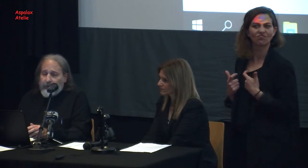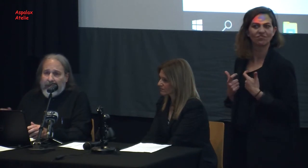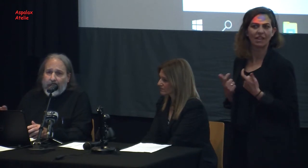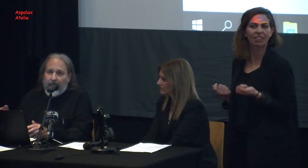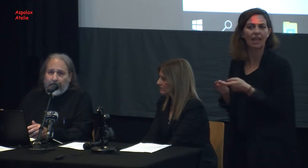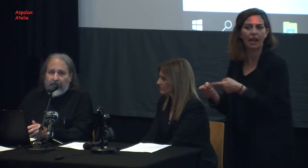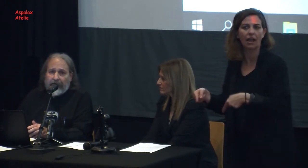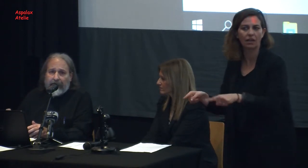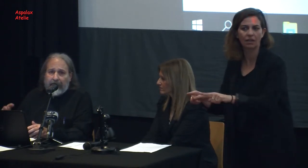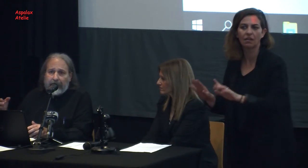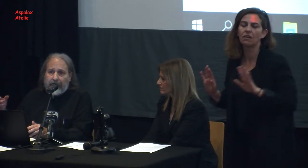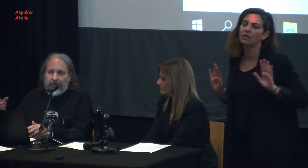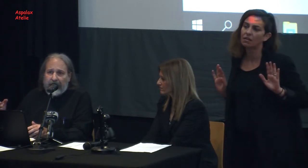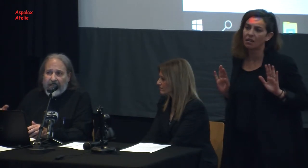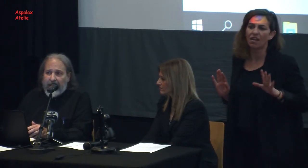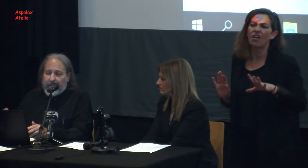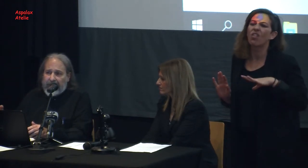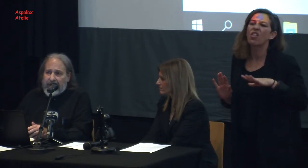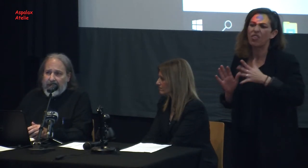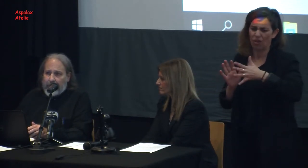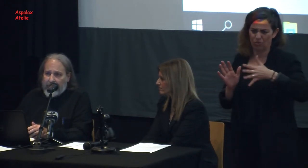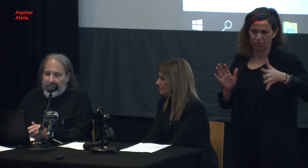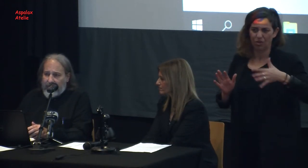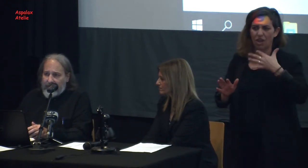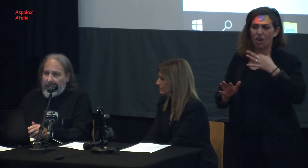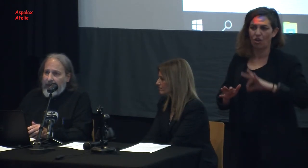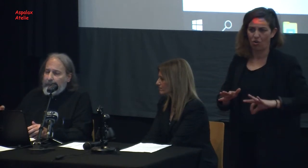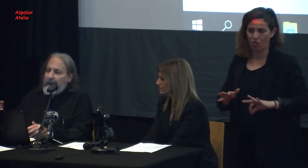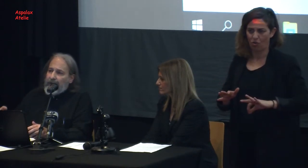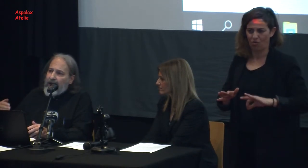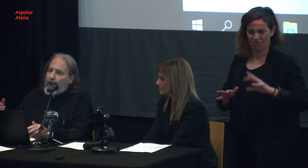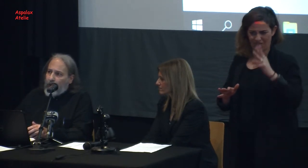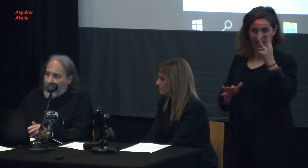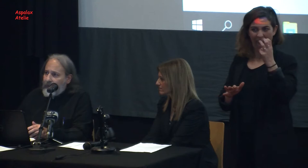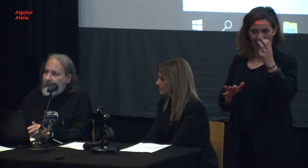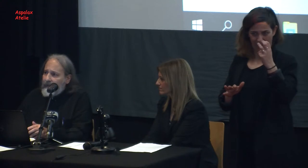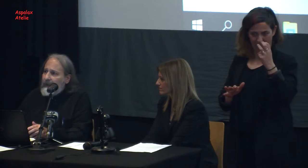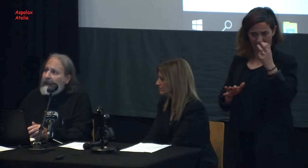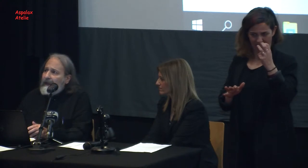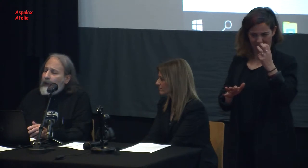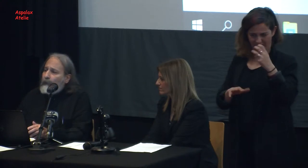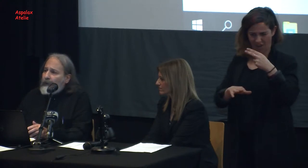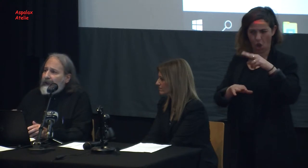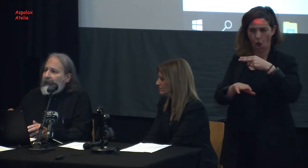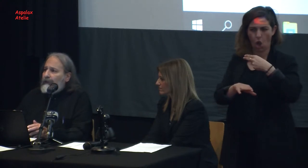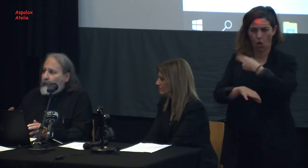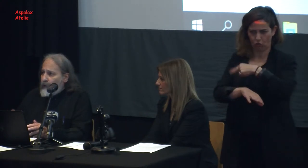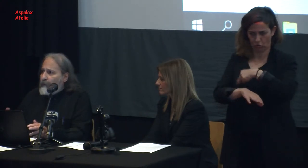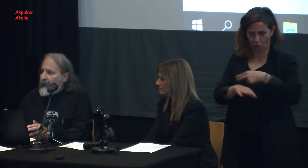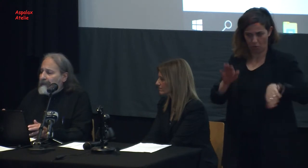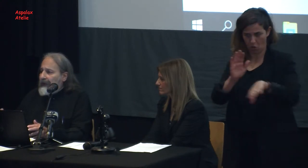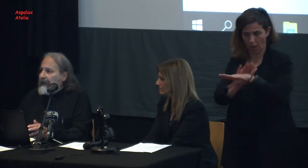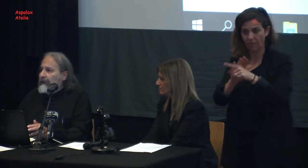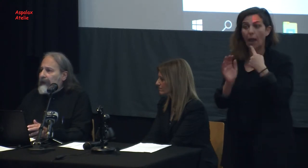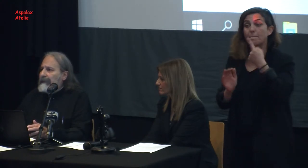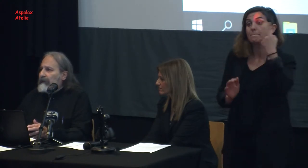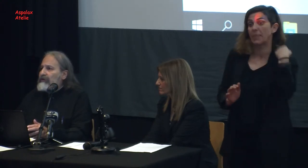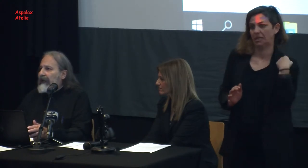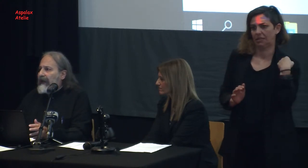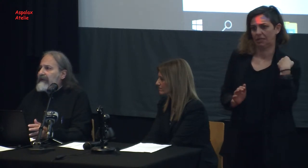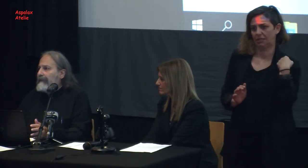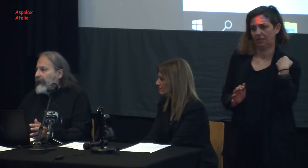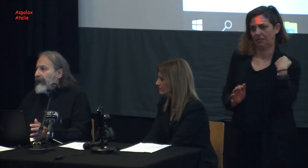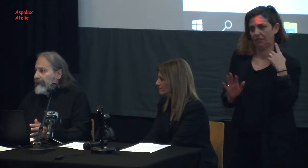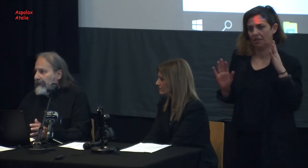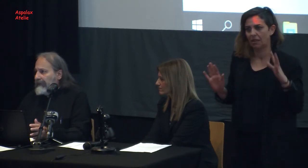Δεν έχω τίποτα άλλο να πω, γιατί βγήκα από την Κασταλία πριν από ένα χρόνο. Οπότε το μόνο που είπα είναι ότι